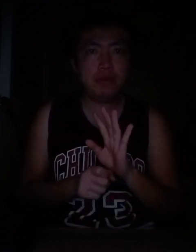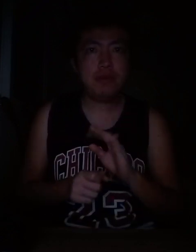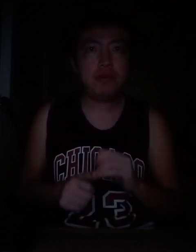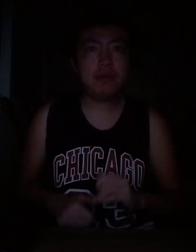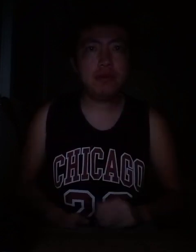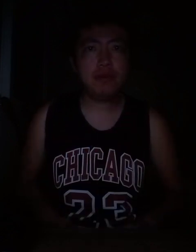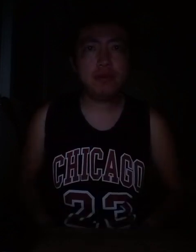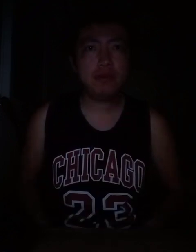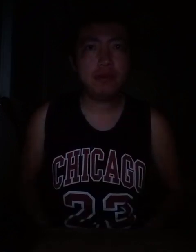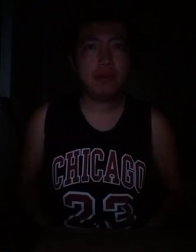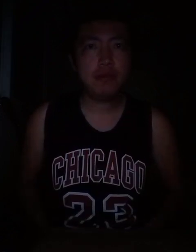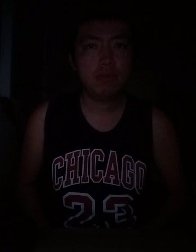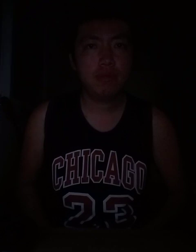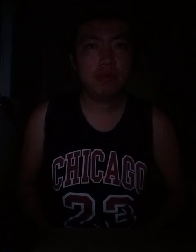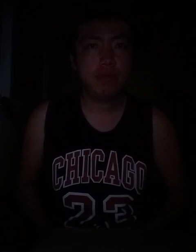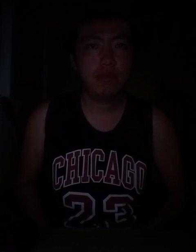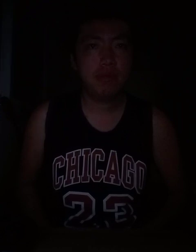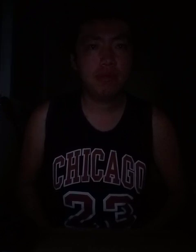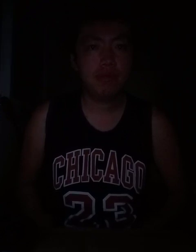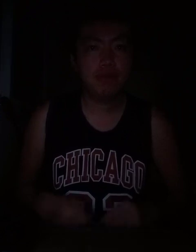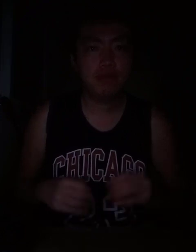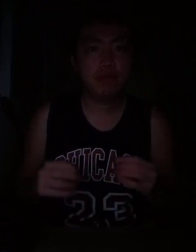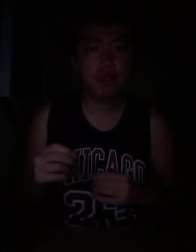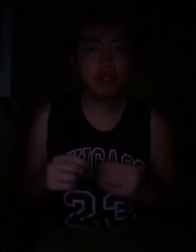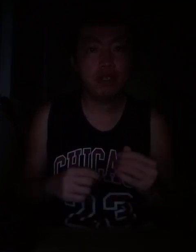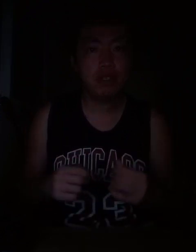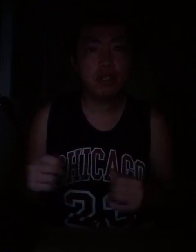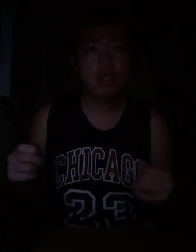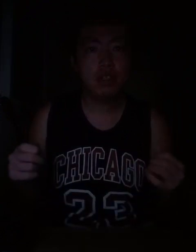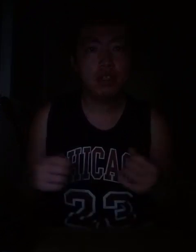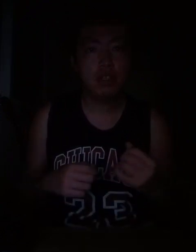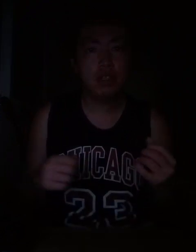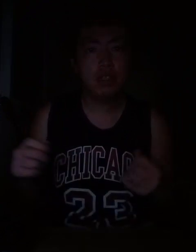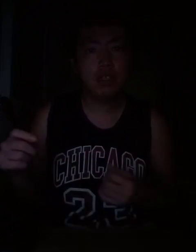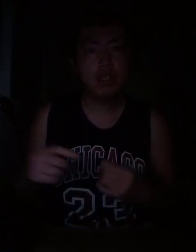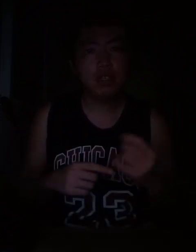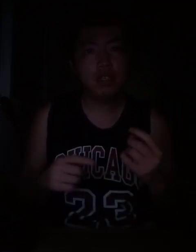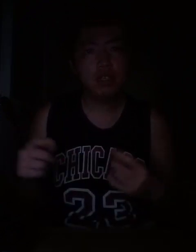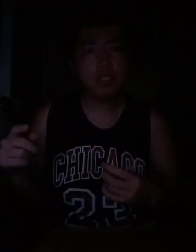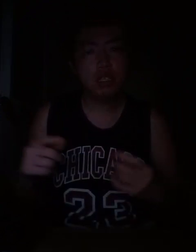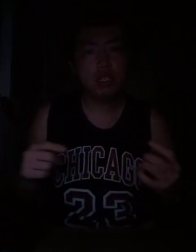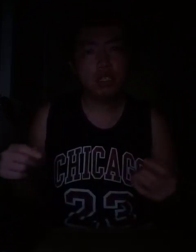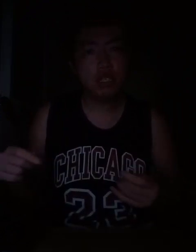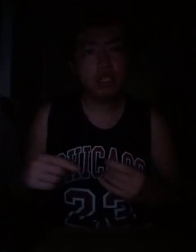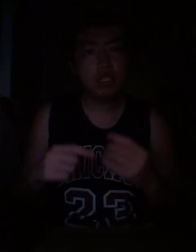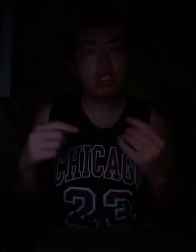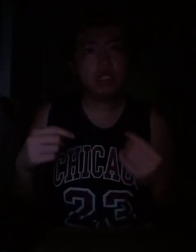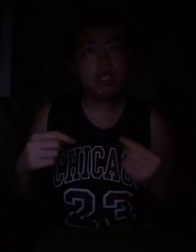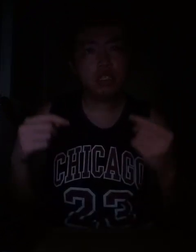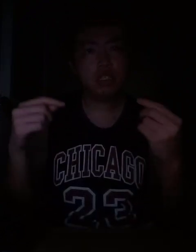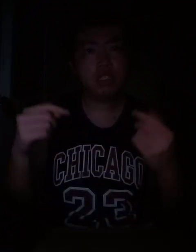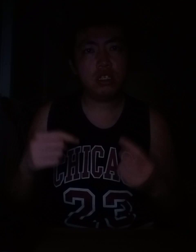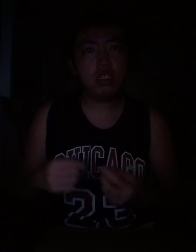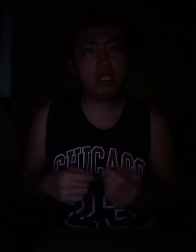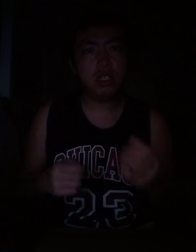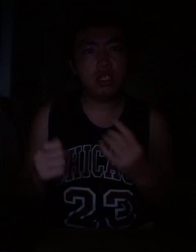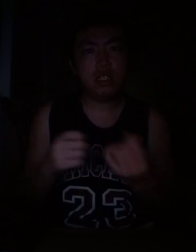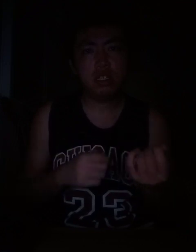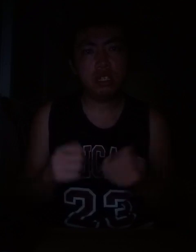내용도 담겼습니다. 지퍼를 내리고 잠수할 경우 잠수복이 물살에 부풀려지면서 급류에 휩쓸릴 위험이